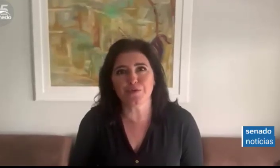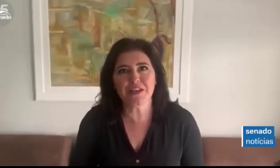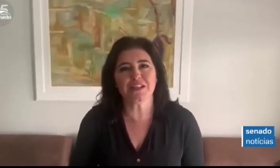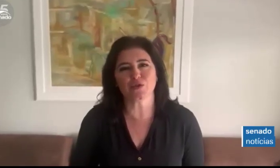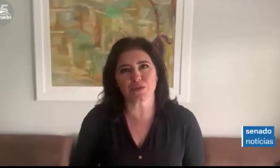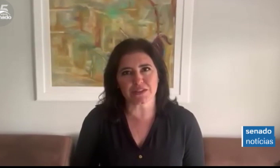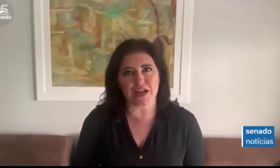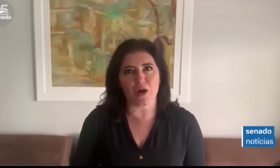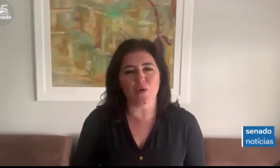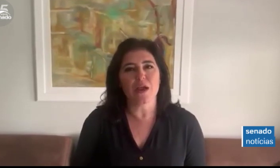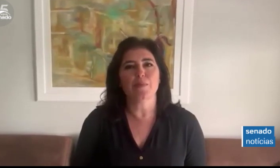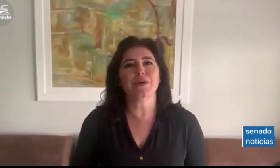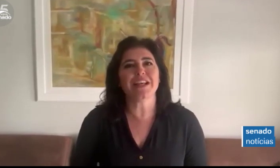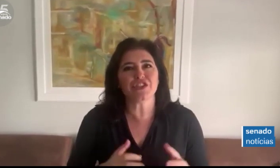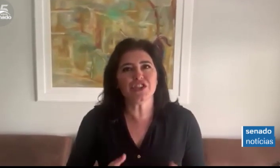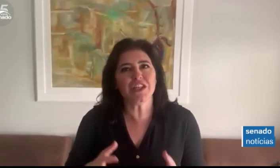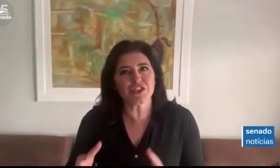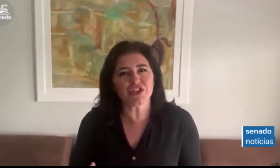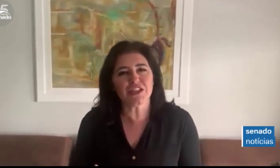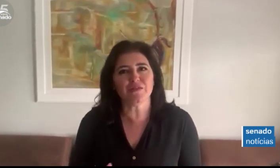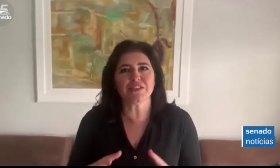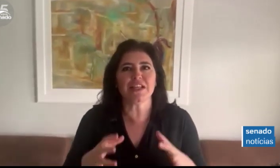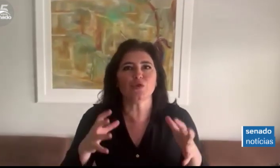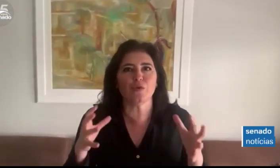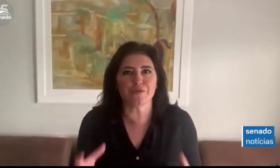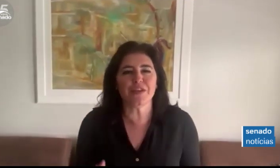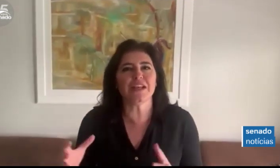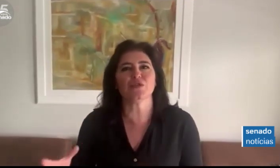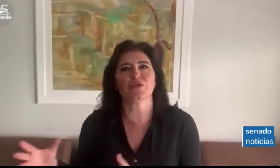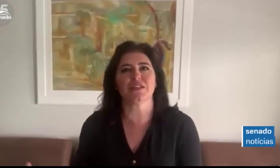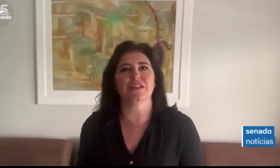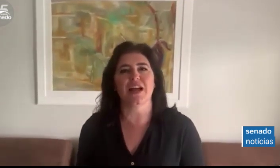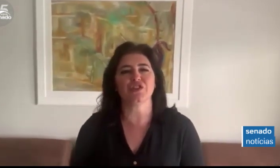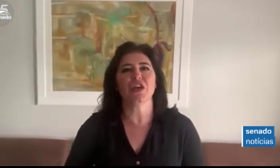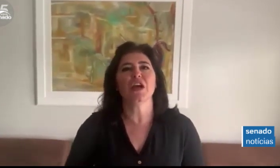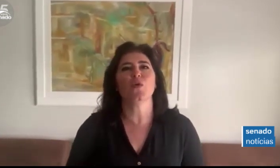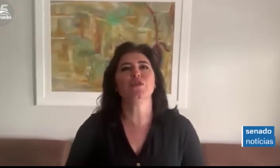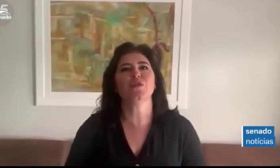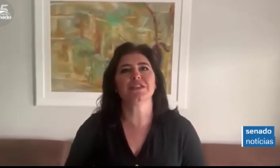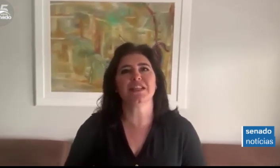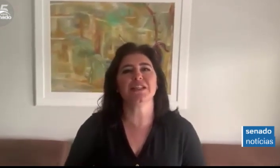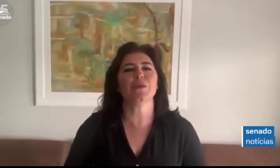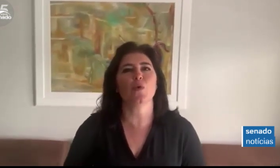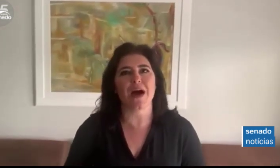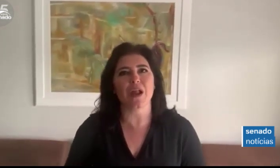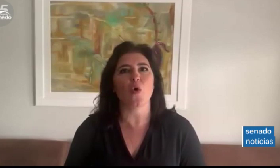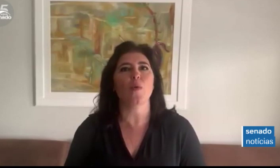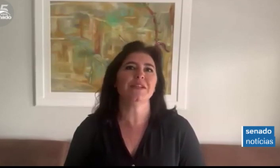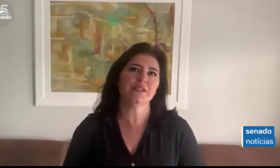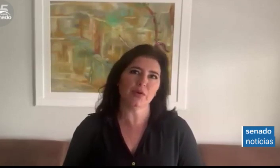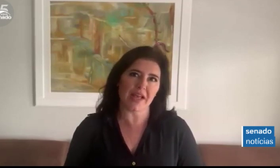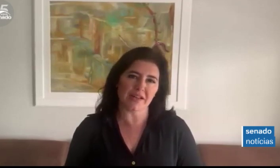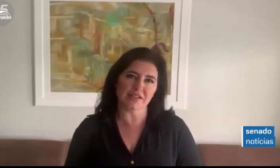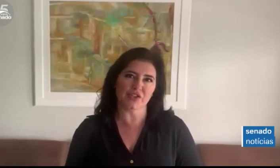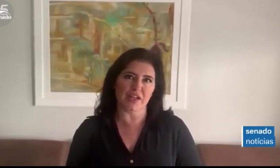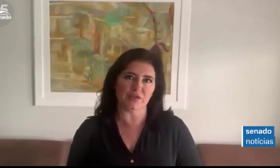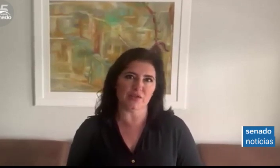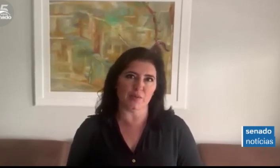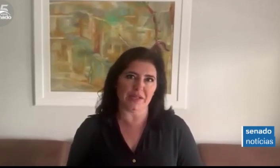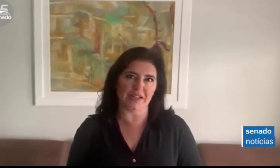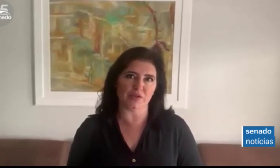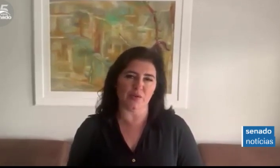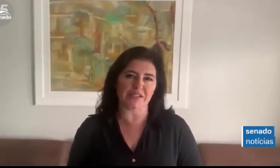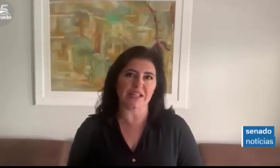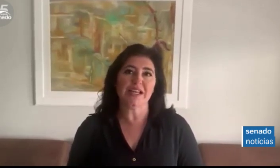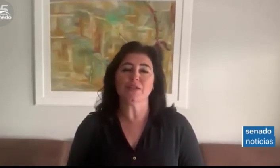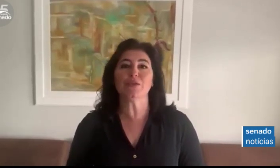bancada feminina do Senado, Simone Tebet, disse que está indignada e que a mudança no texto foi feita em acordo com